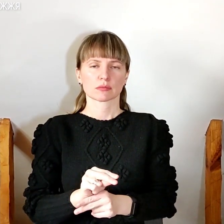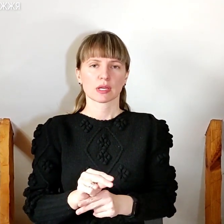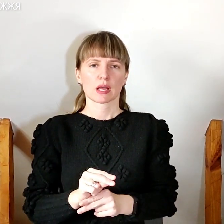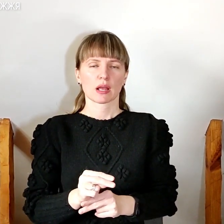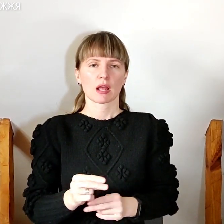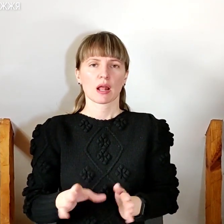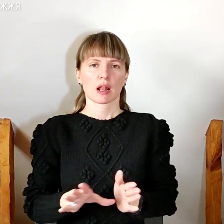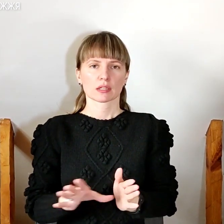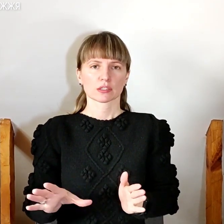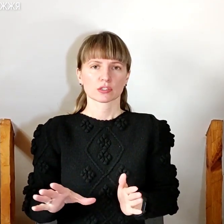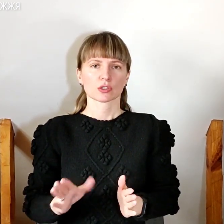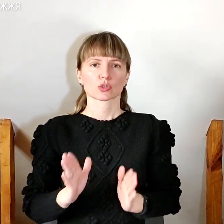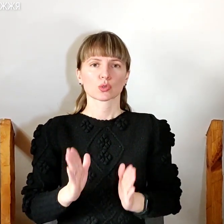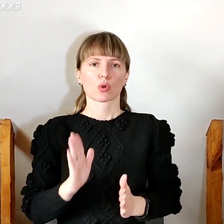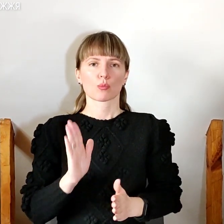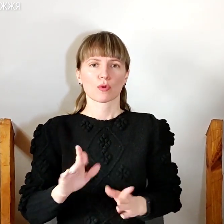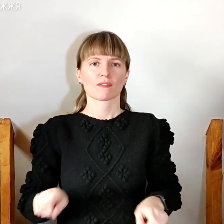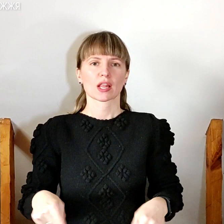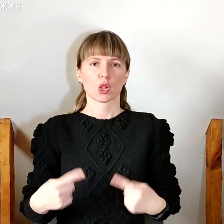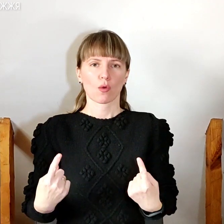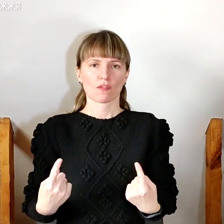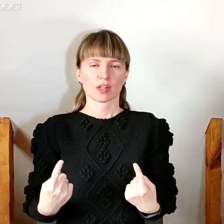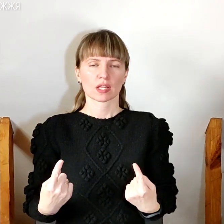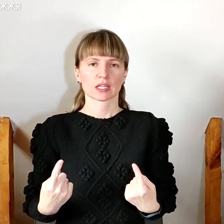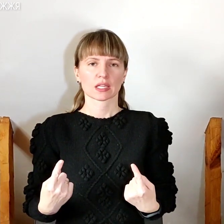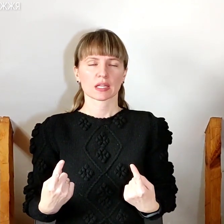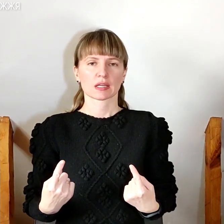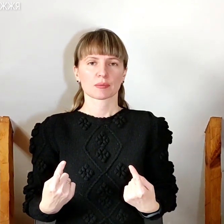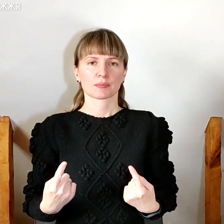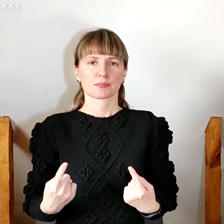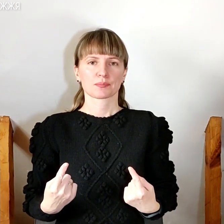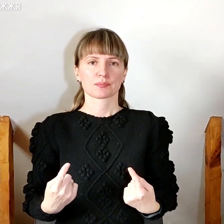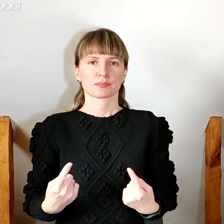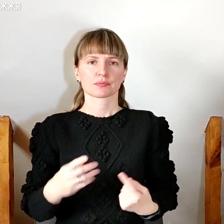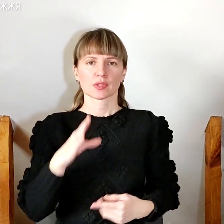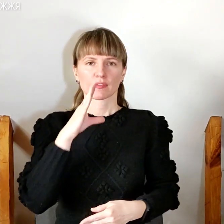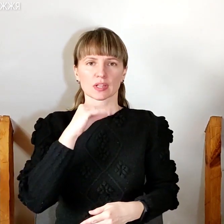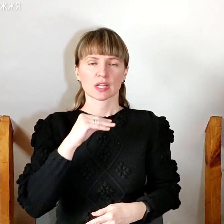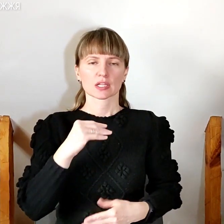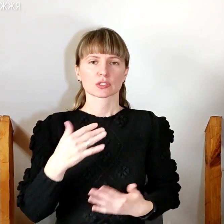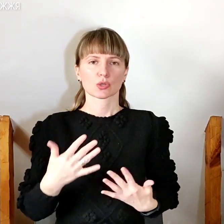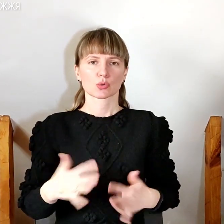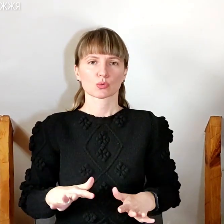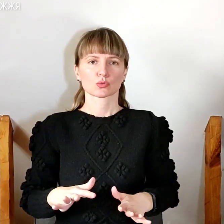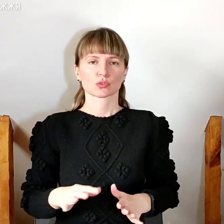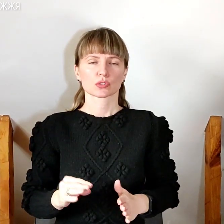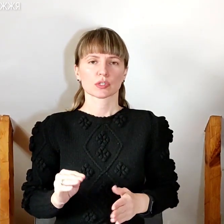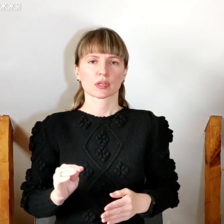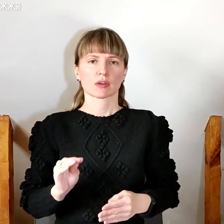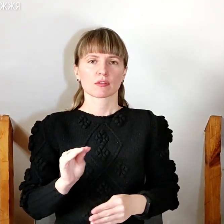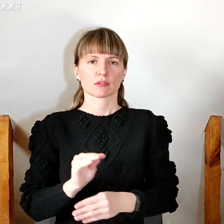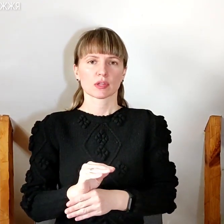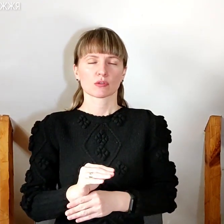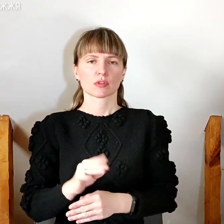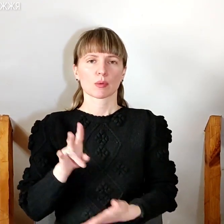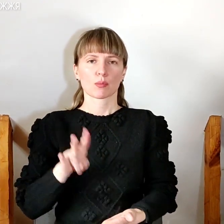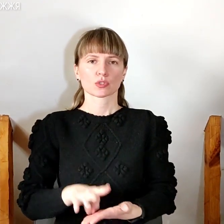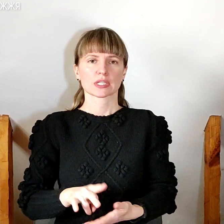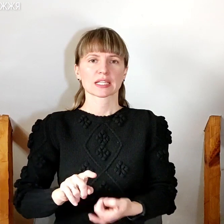відновлена, вдасться вже встановити постійний зв'язок. Також Олександр Старок повідомив,